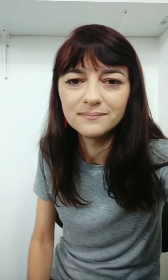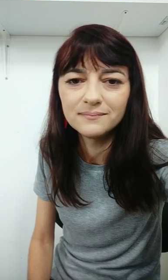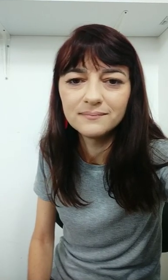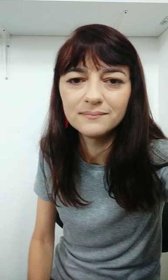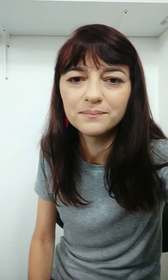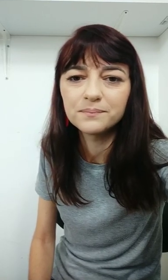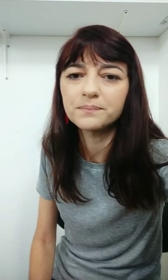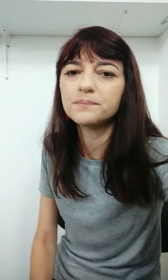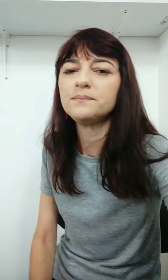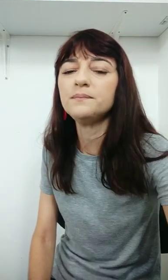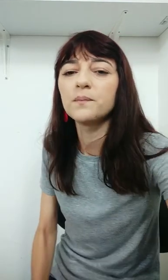comigo.